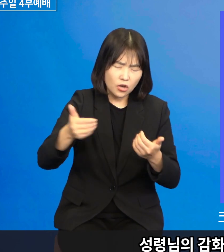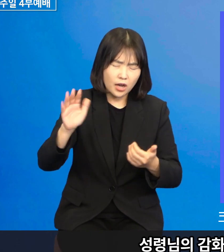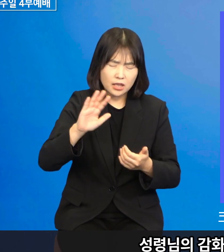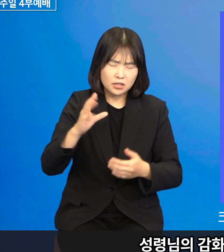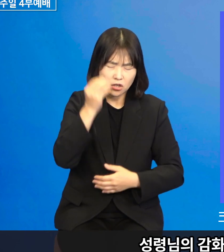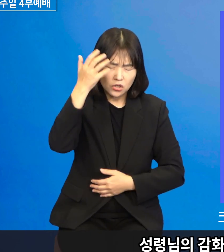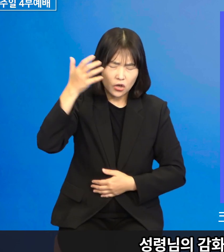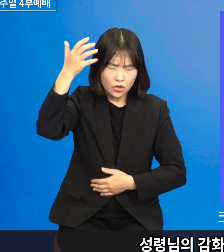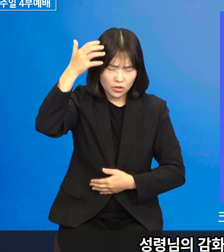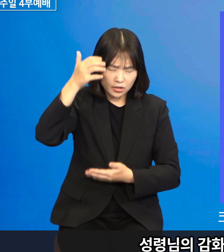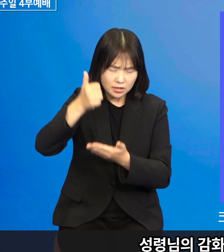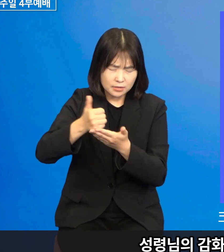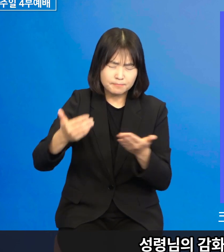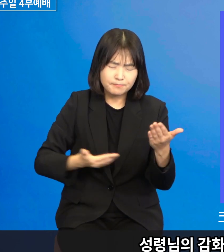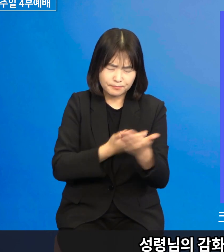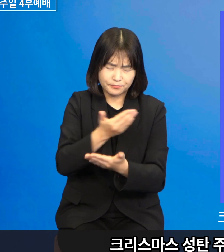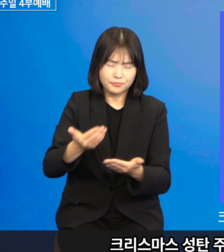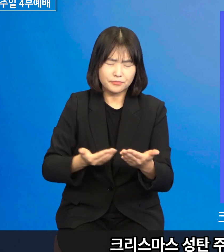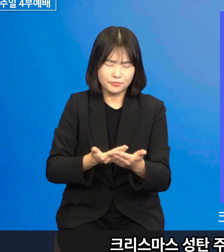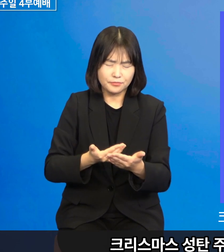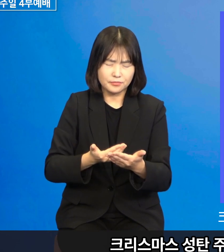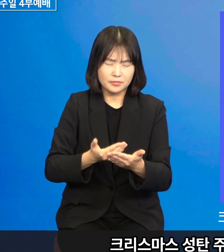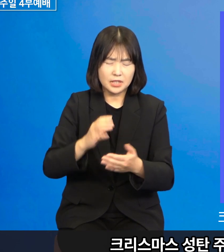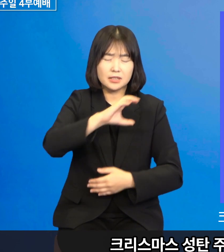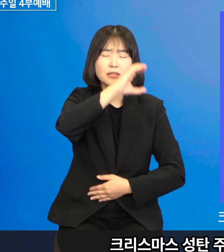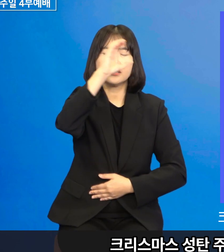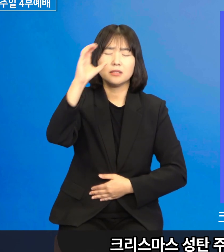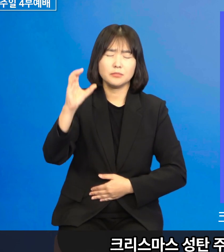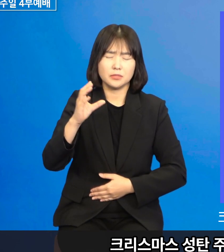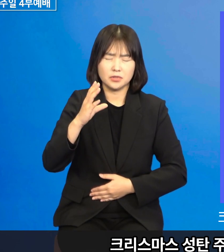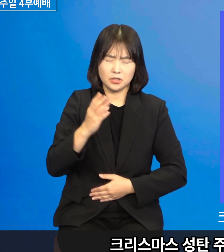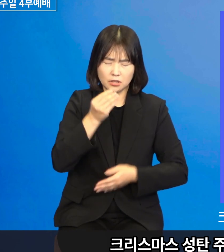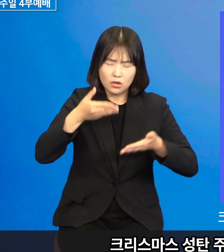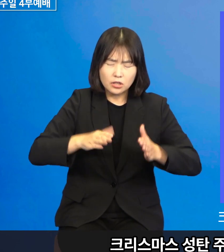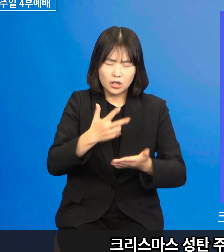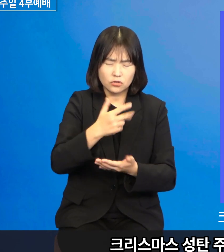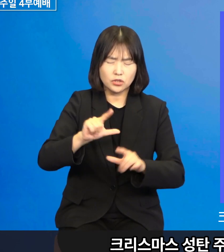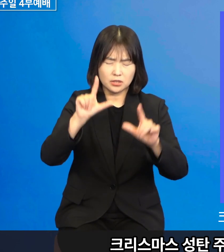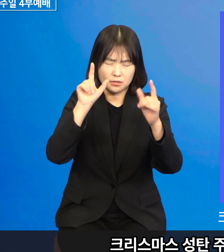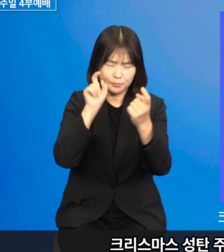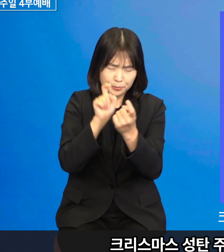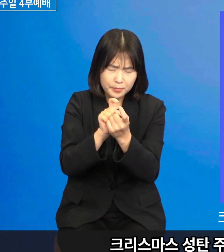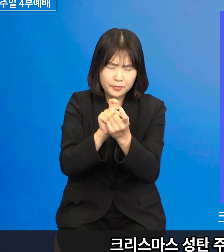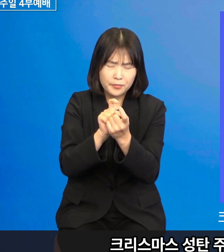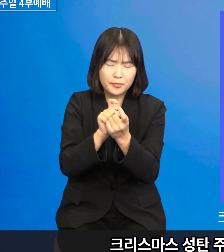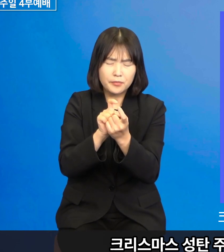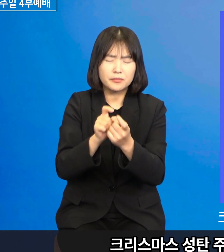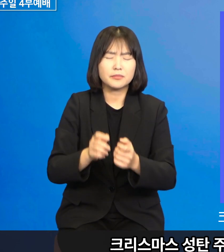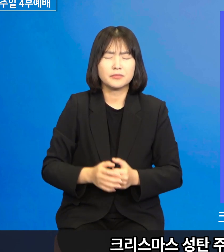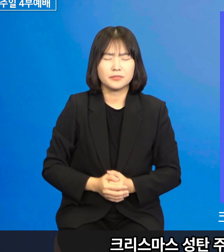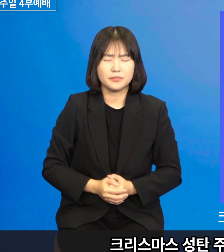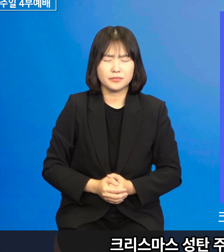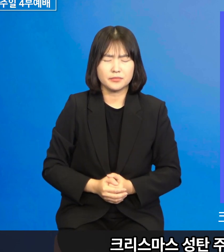성령님의 가마감동 내주하심이 크리스마스 성탄 주일을 맞이하여